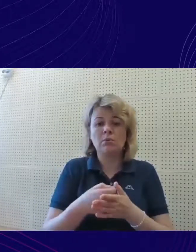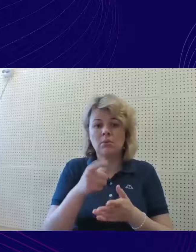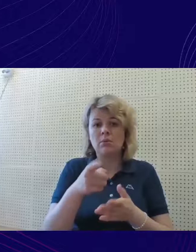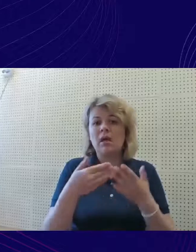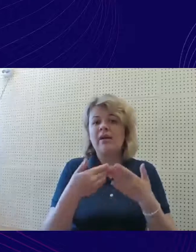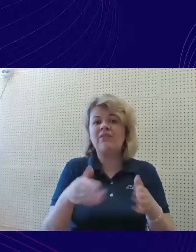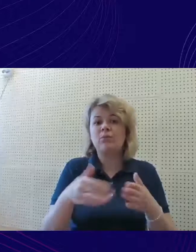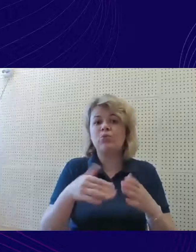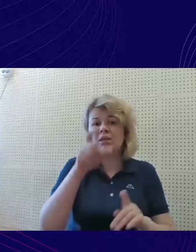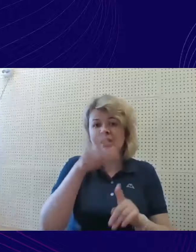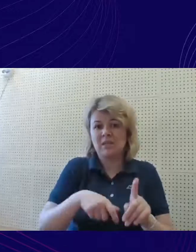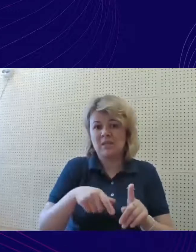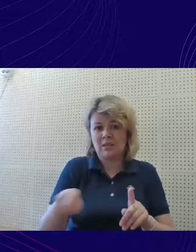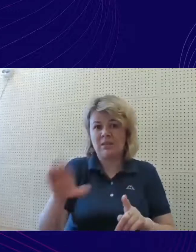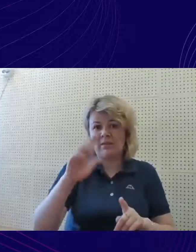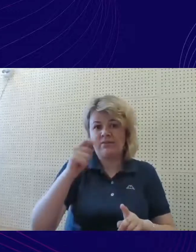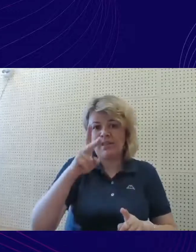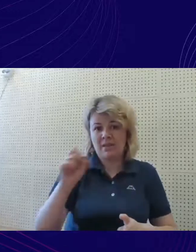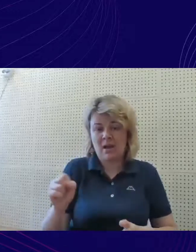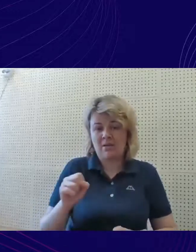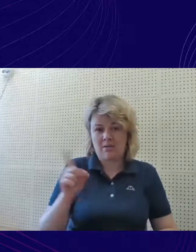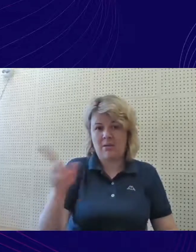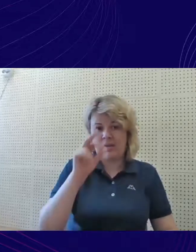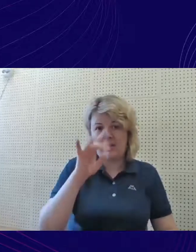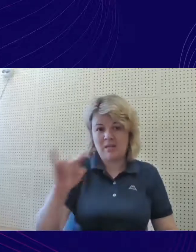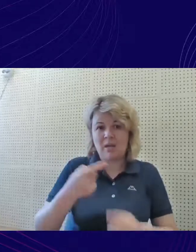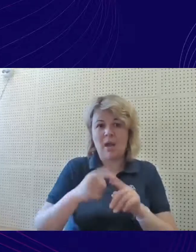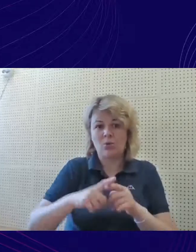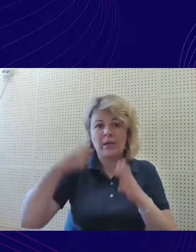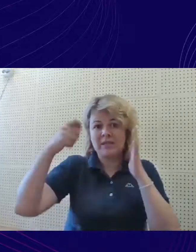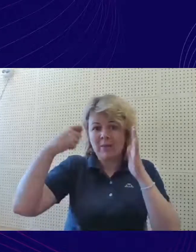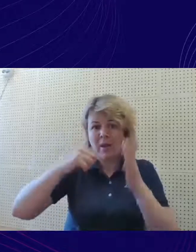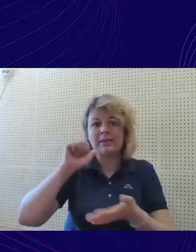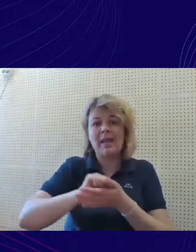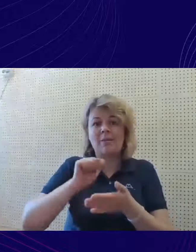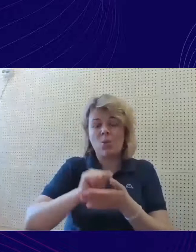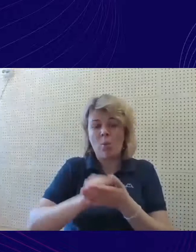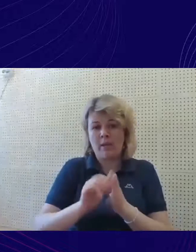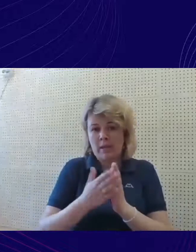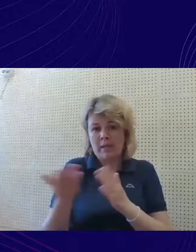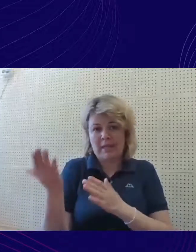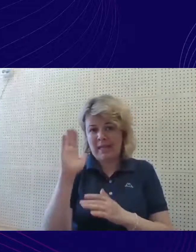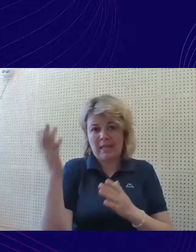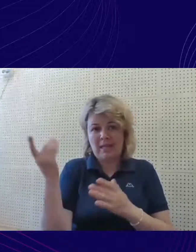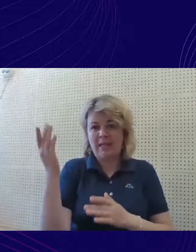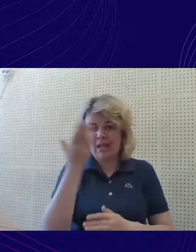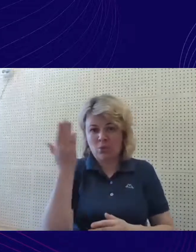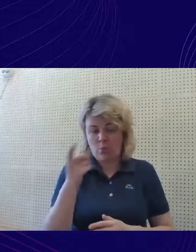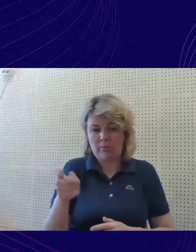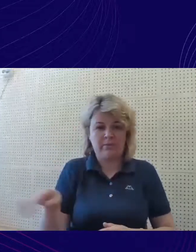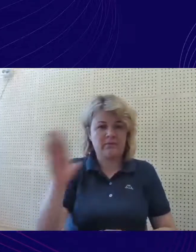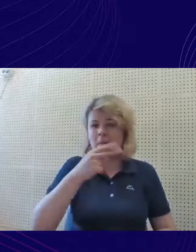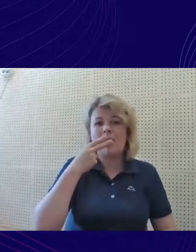выпускницы ВГИКа, которая снимает дипломное кино? Всем плевать, что там Кира Муратова уже делала и снимала.